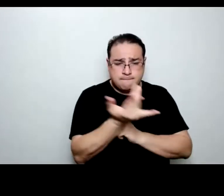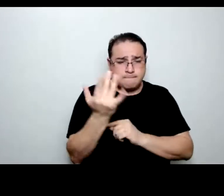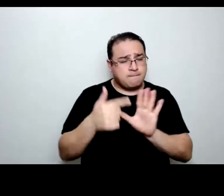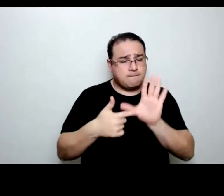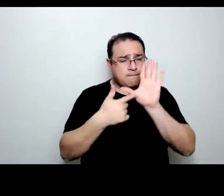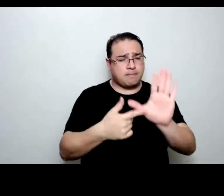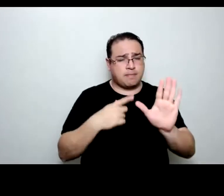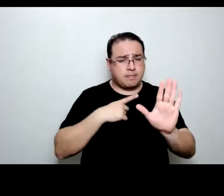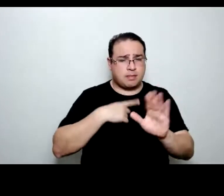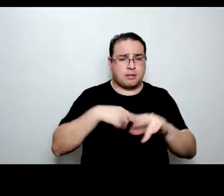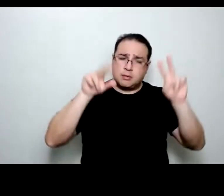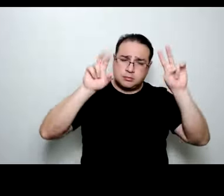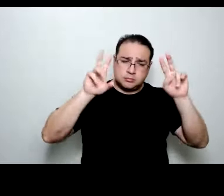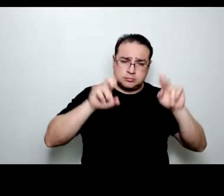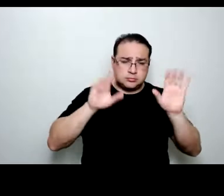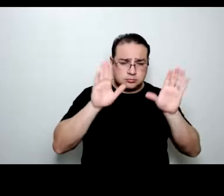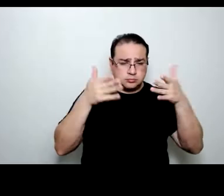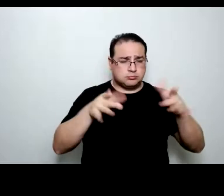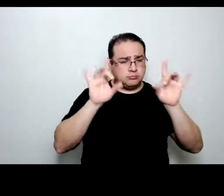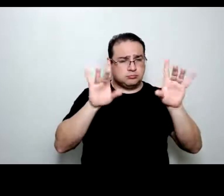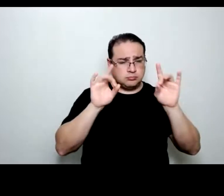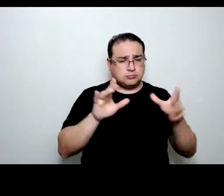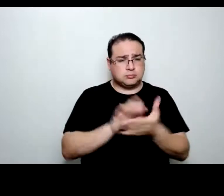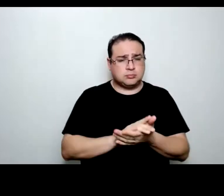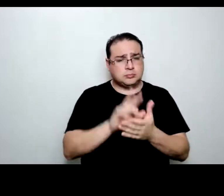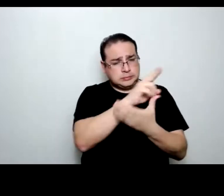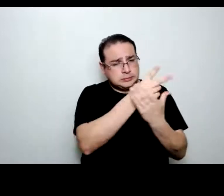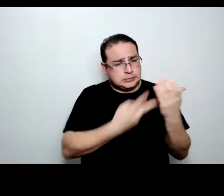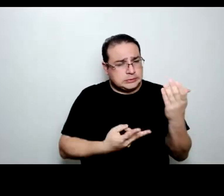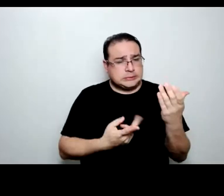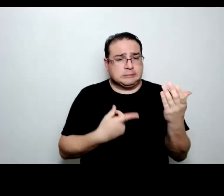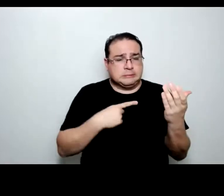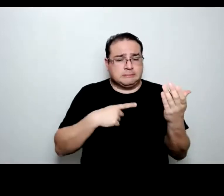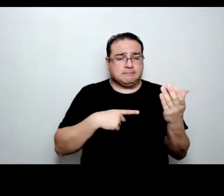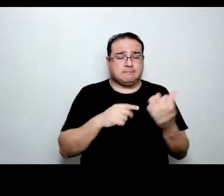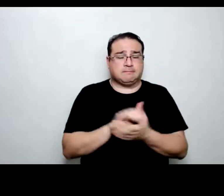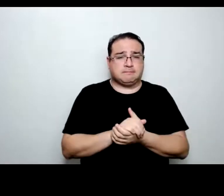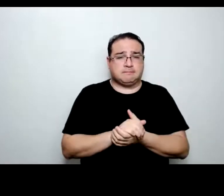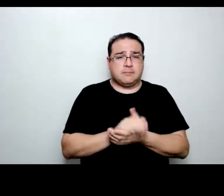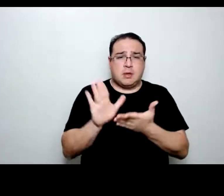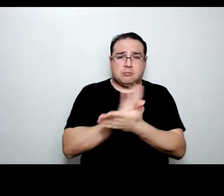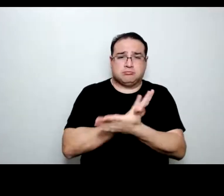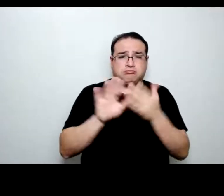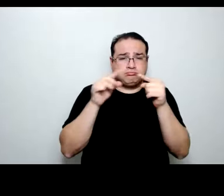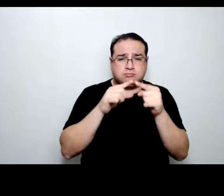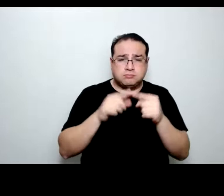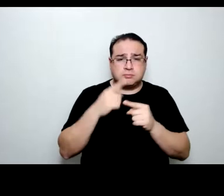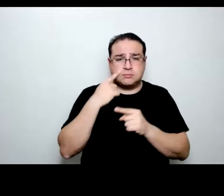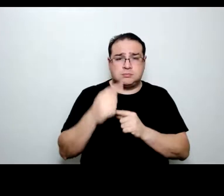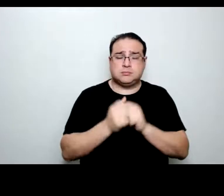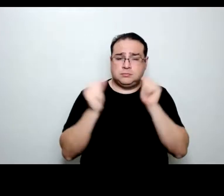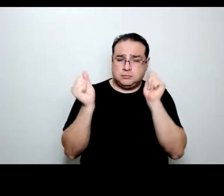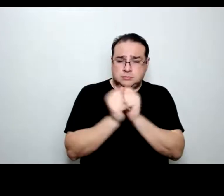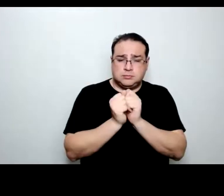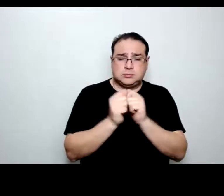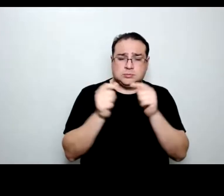modalidades, dicionário temático, especializado, bilíngue, vem, de algum modo,